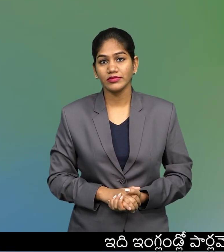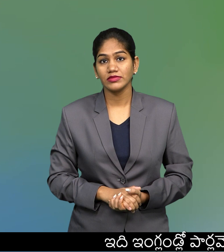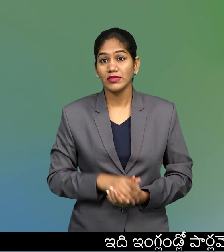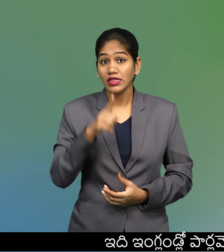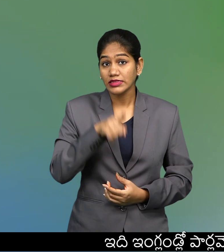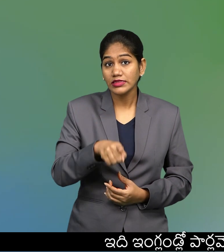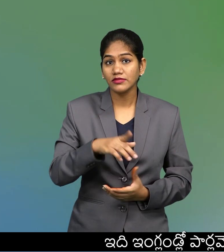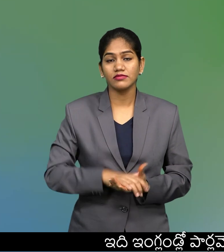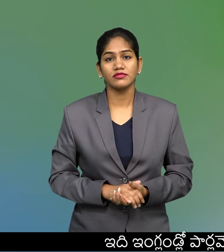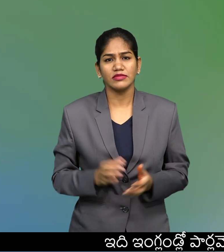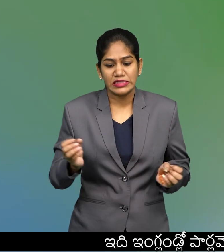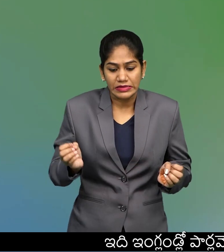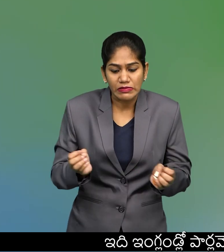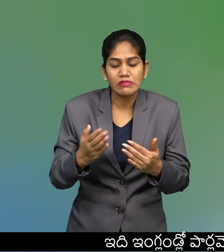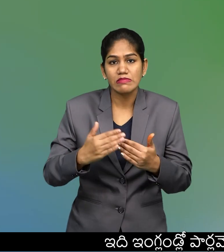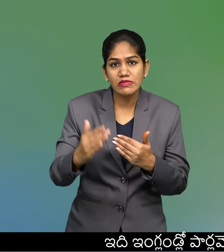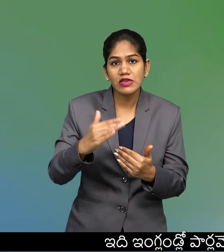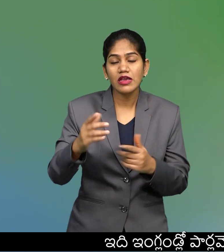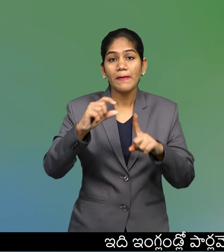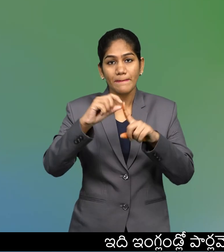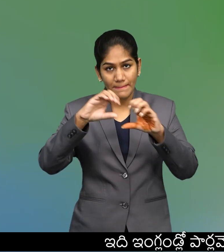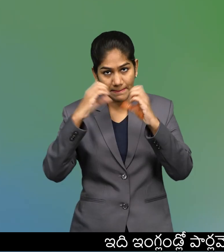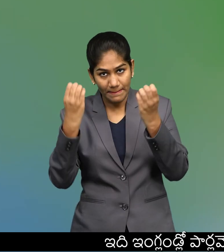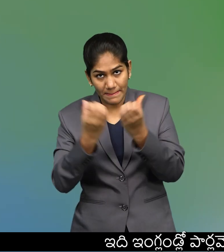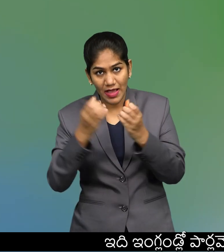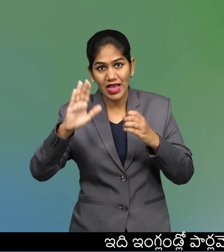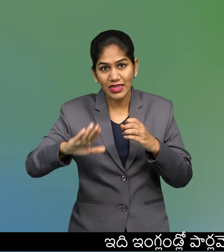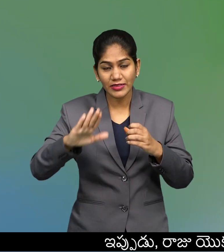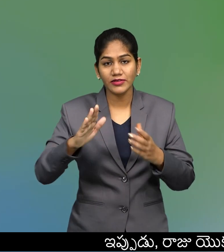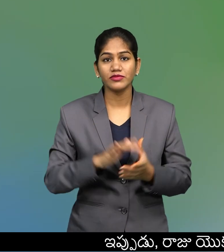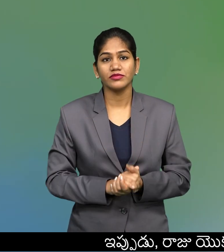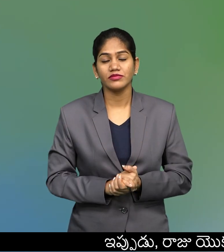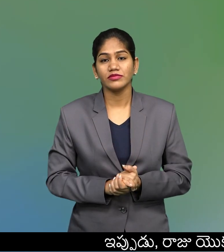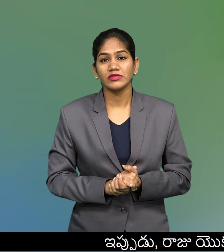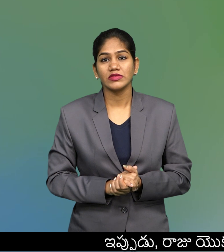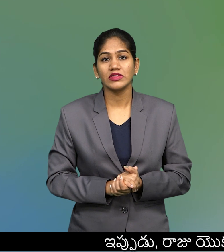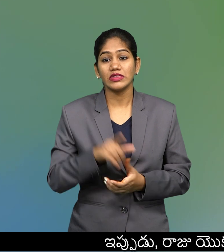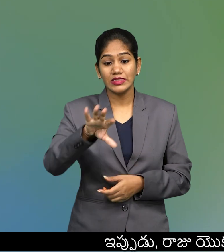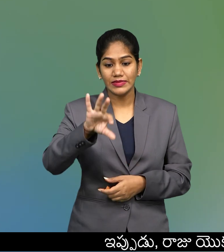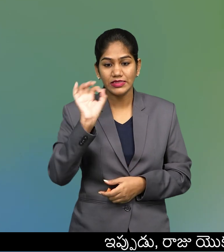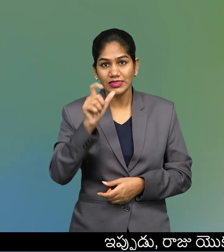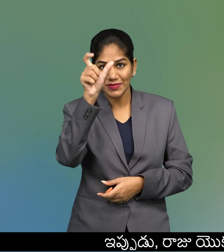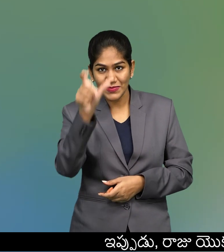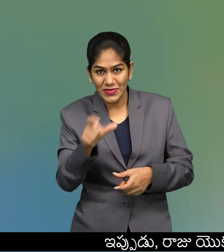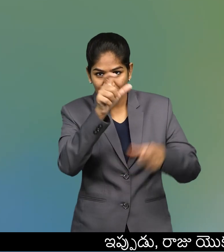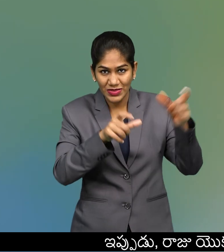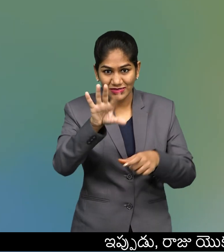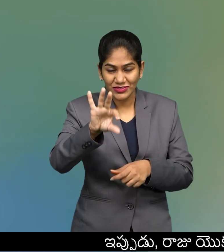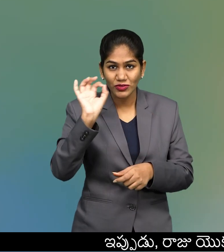ఇది ఇంగ్లండ్లో పార్లమెంటరీ ప్రజాస్వామ్యానికి నాంది. ఇప్పుడు రాజు యొక్క అధికారం దైవిక హక్కు కాదు.